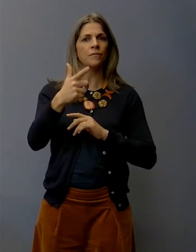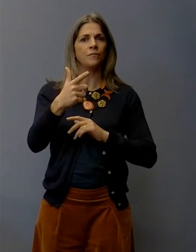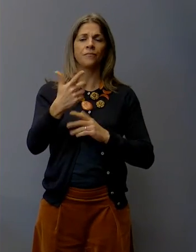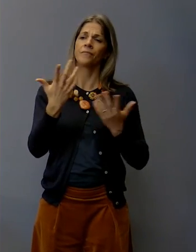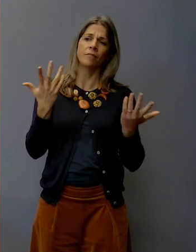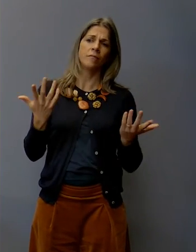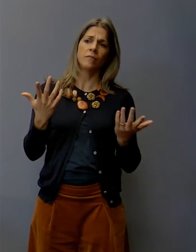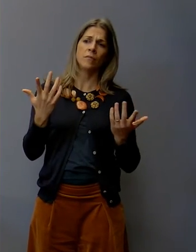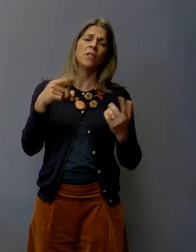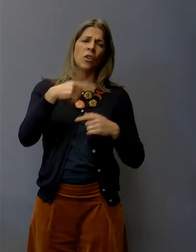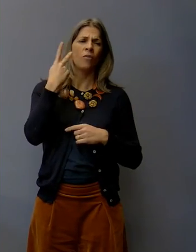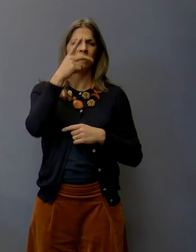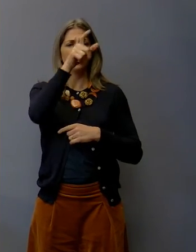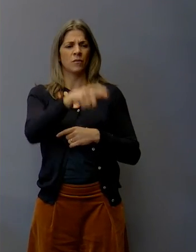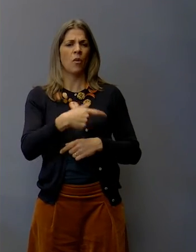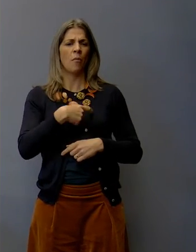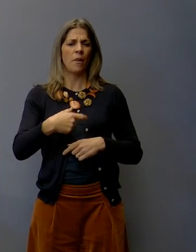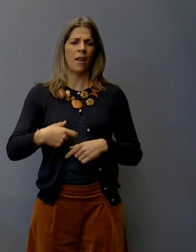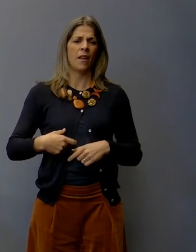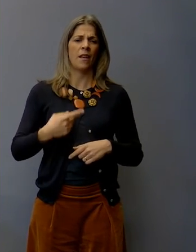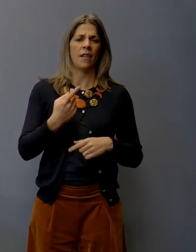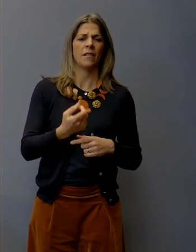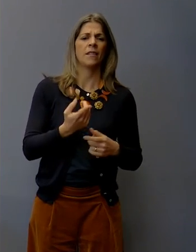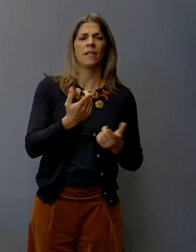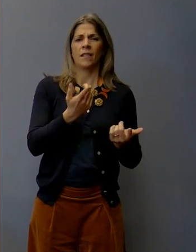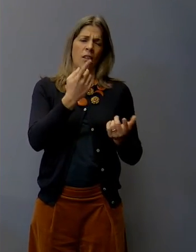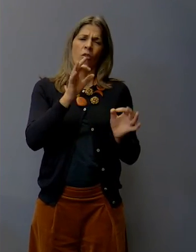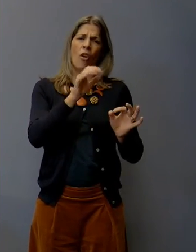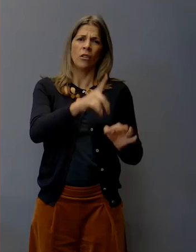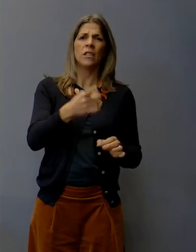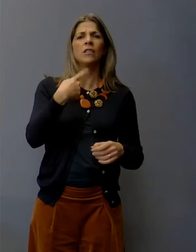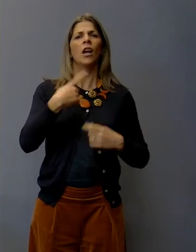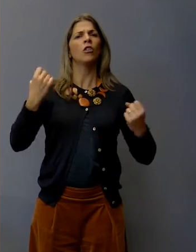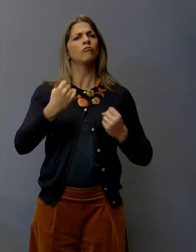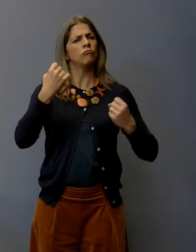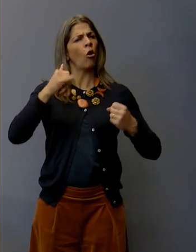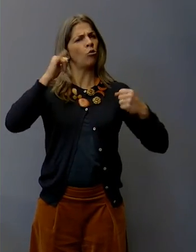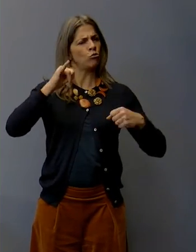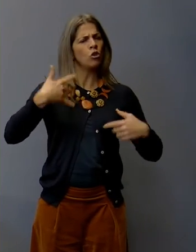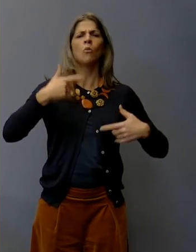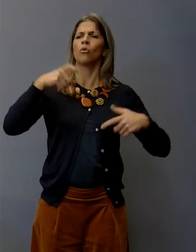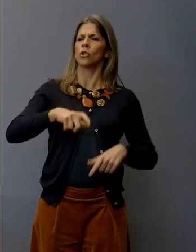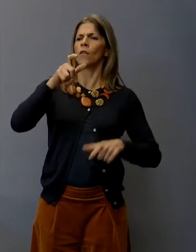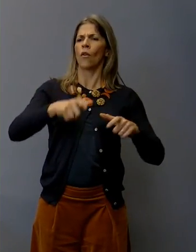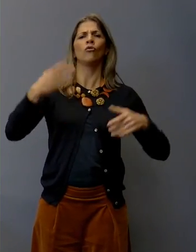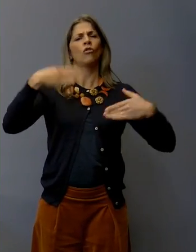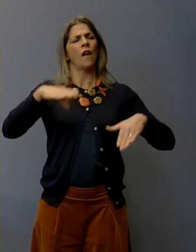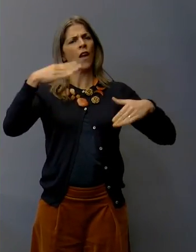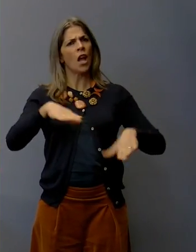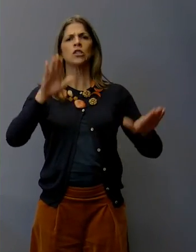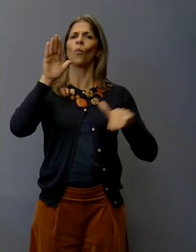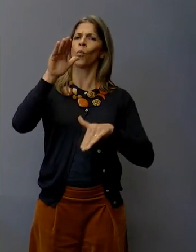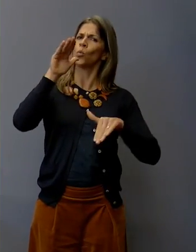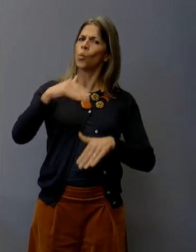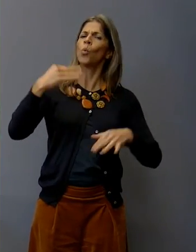tanto fa perché sono sicuro che fra cinque minuti lei mi risponderà dicendo e per invece i genovesi di domani ci